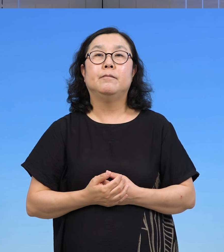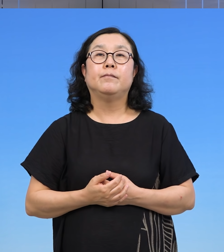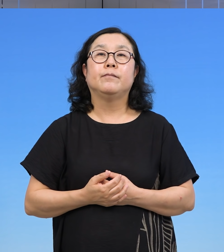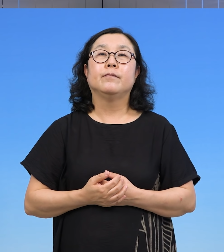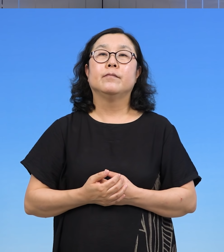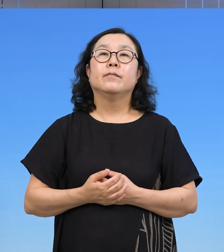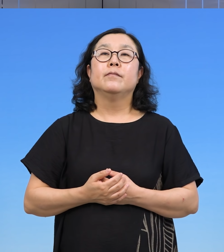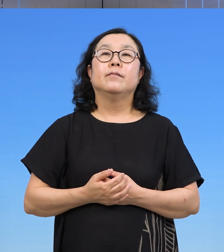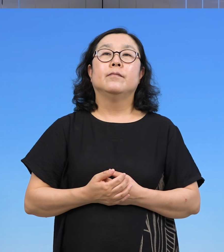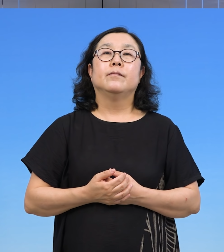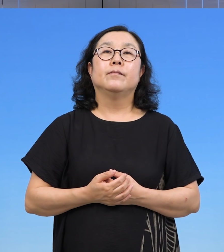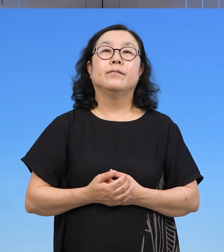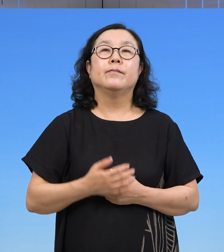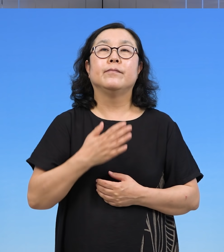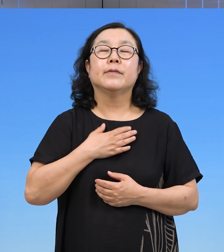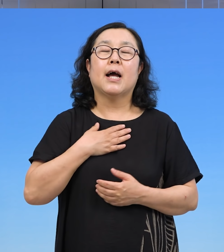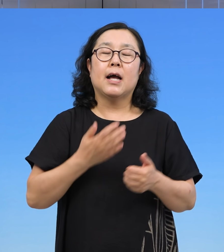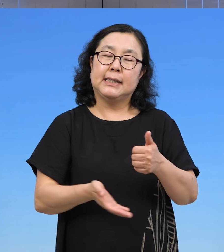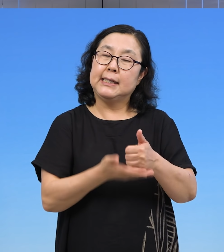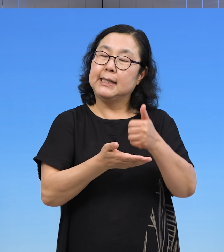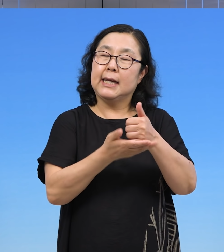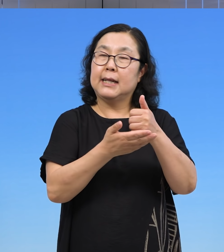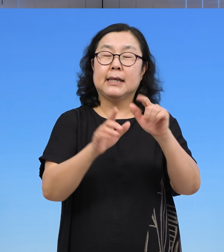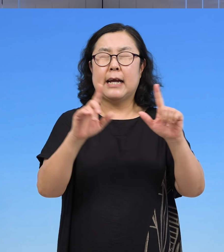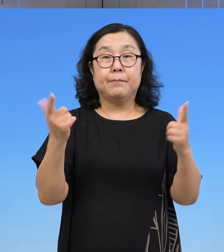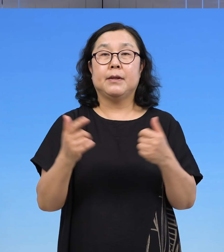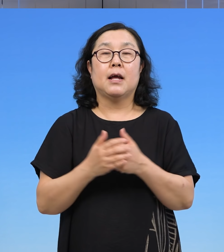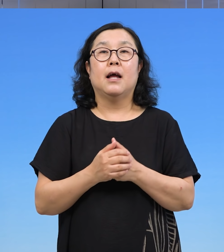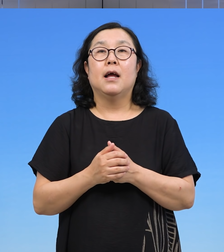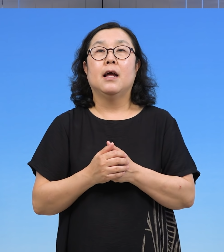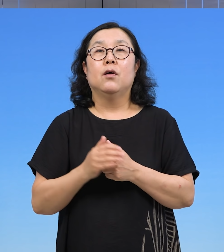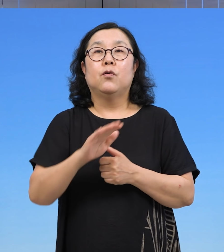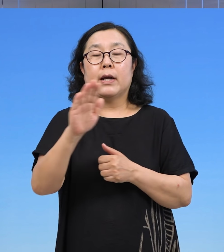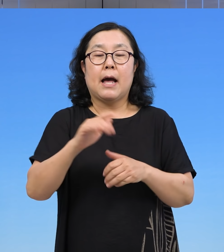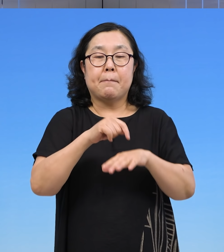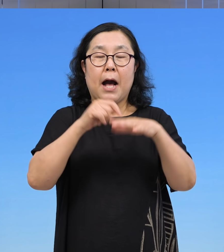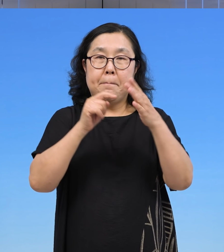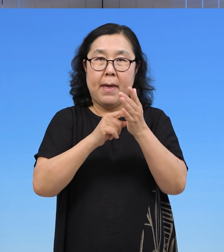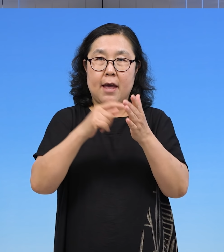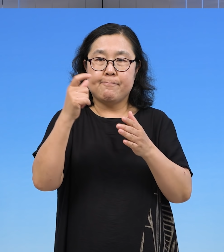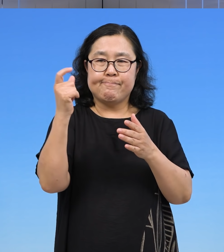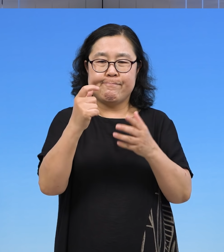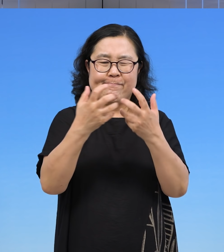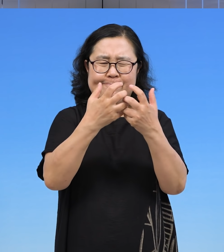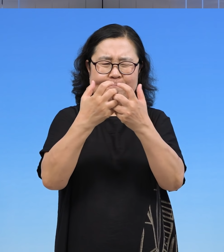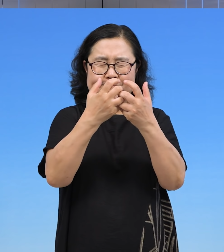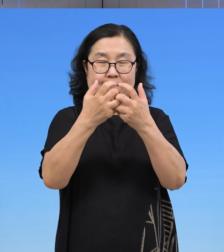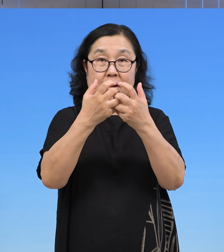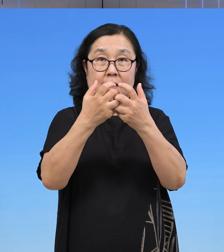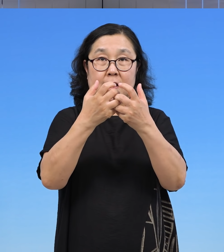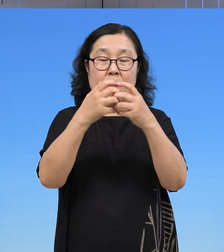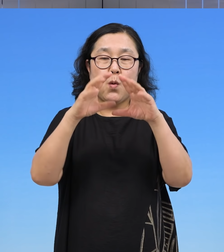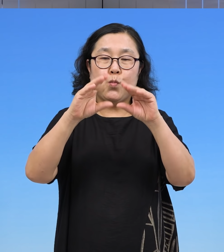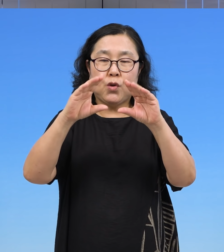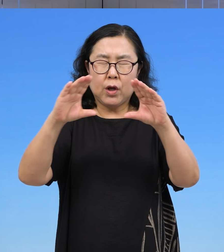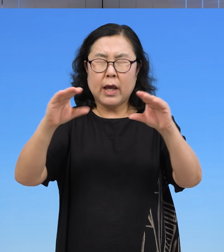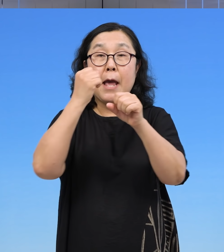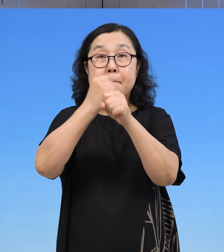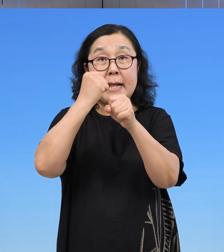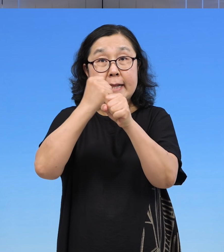아니 지금 저를 어떻게 칭찬하고 이런 게 아니고 우리가 이 경직을 풀면 창의적인